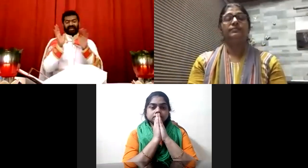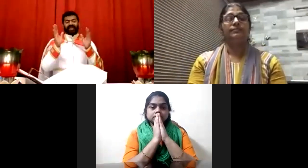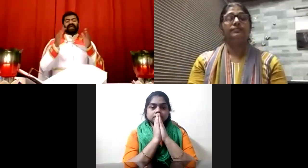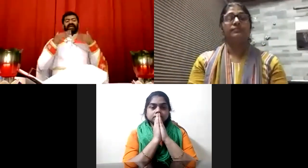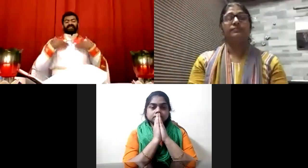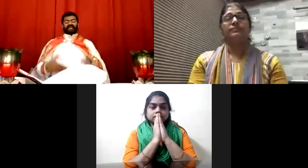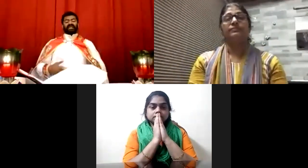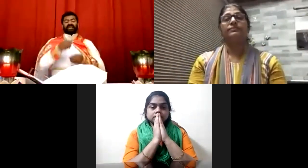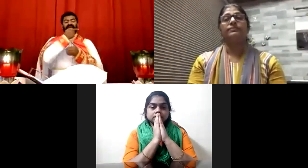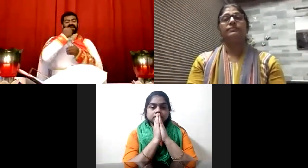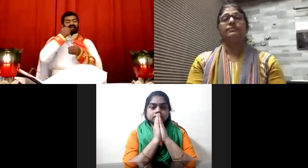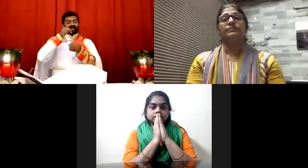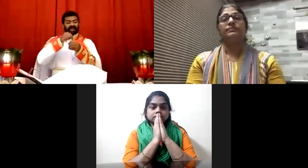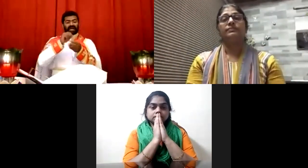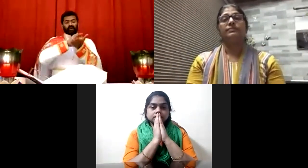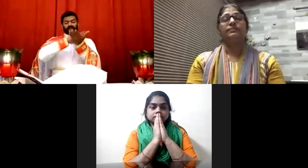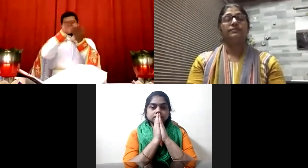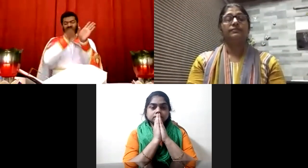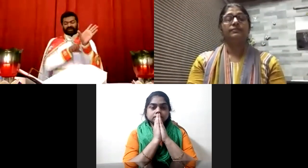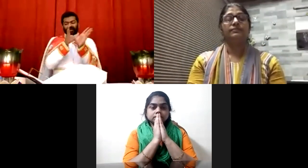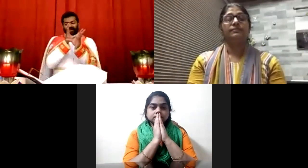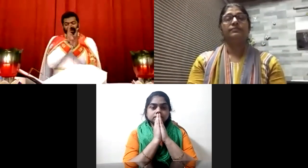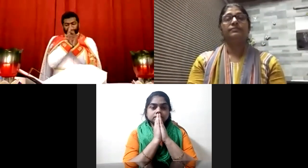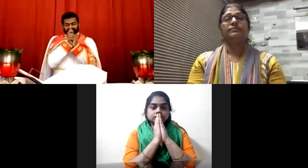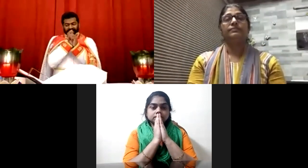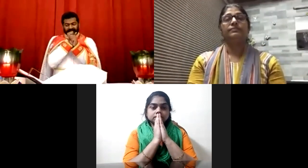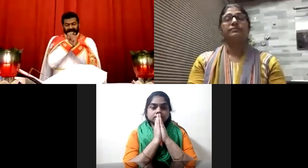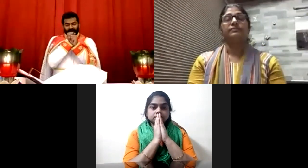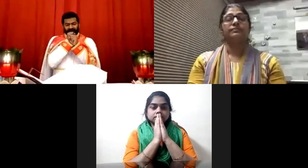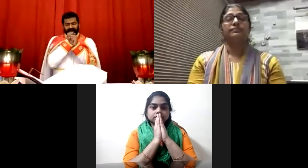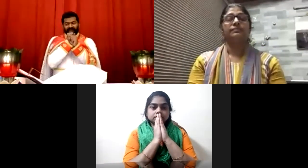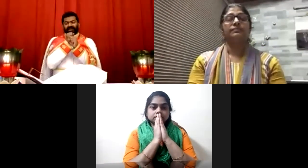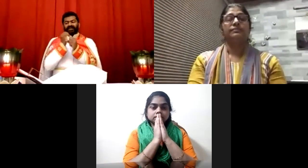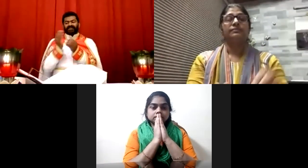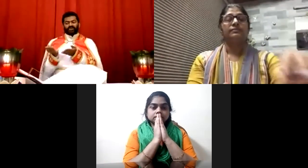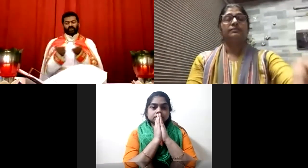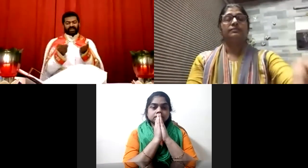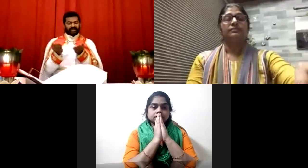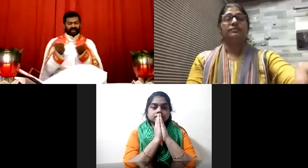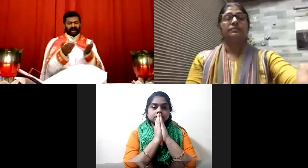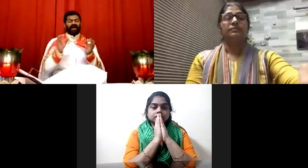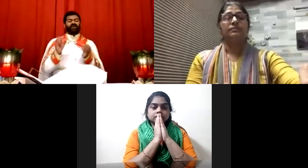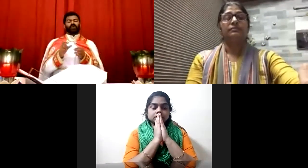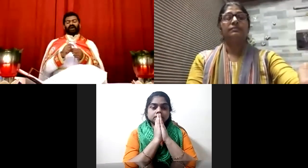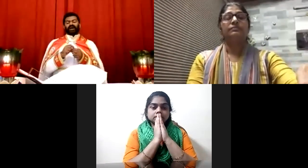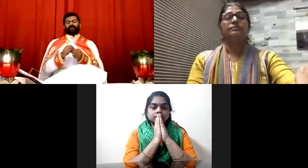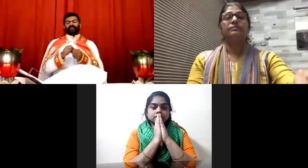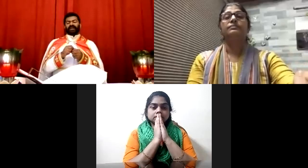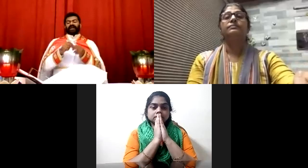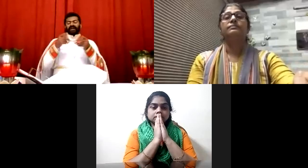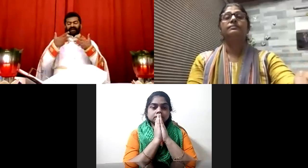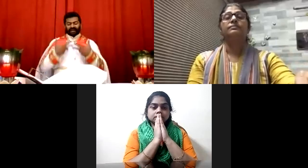അഭിഷിക്തന്റെ ശരീര രക്തങ്ങളാകുന്ന ദിവ്യ രഹസ്യങ്ങളുടെ ശുശ്രൂഷകർ